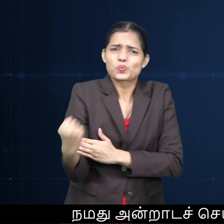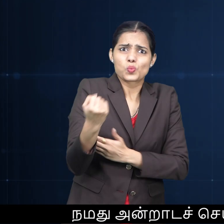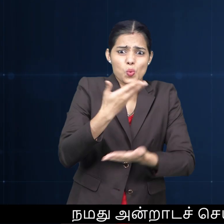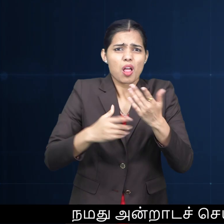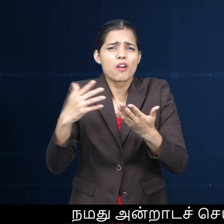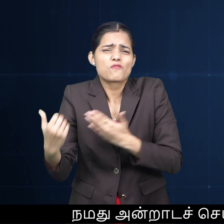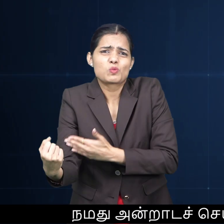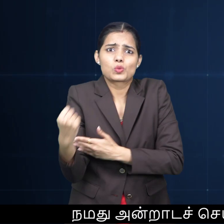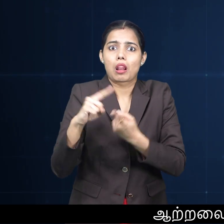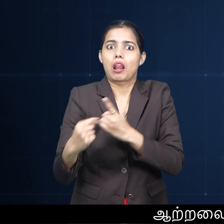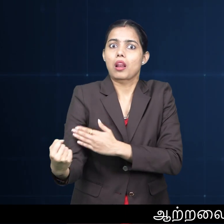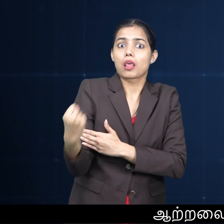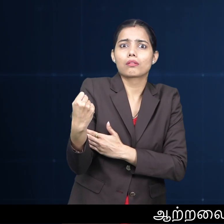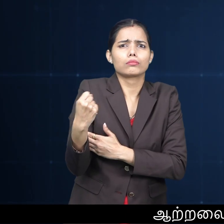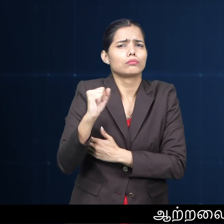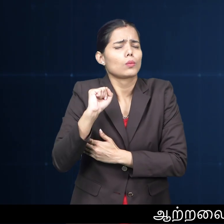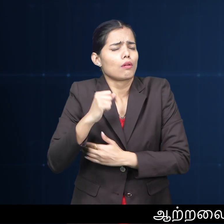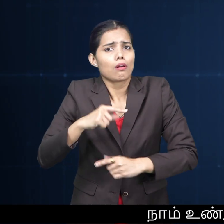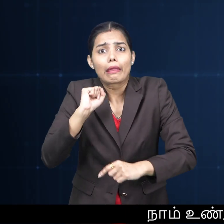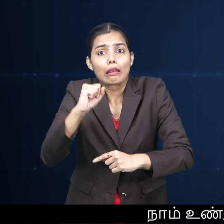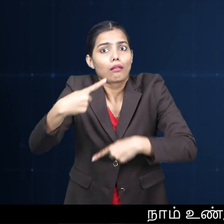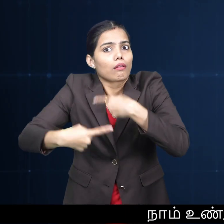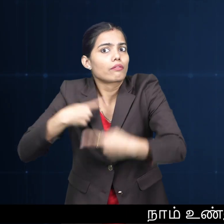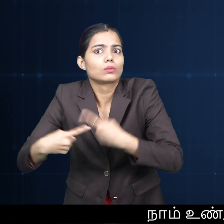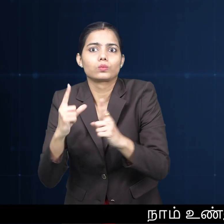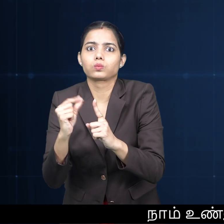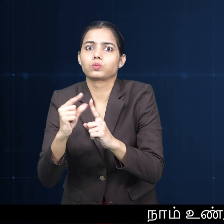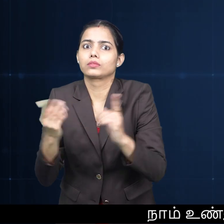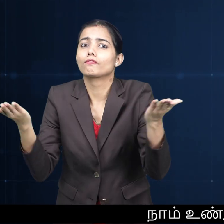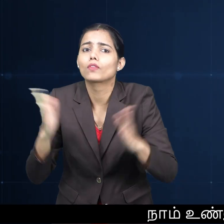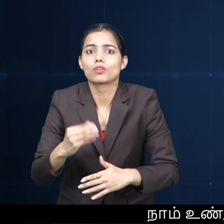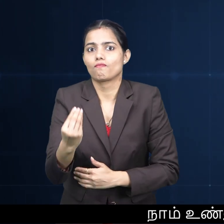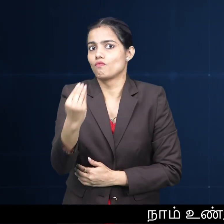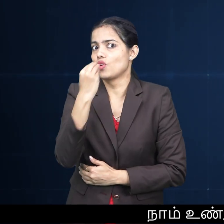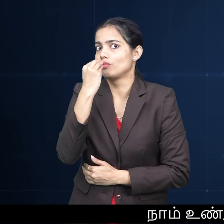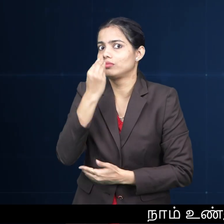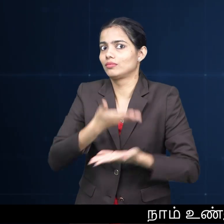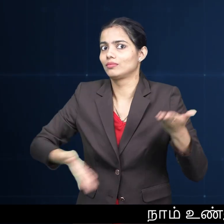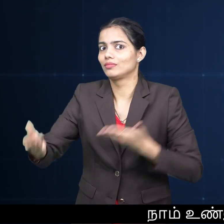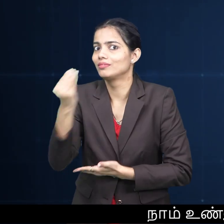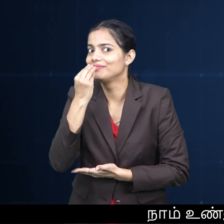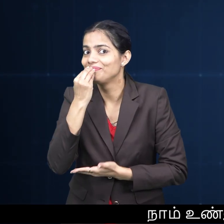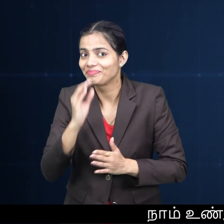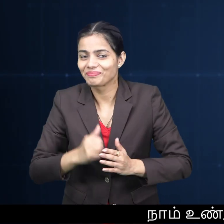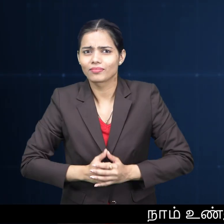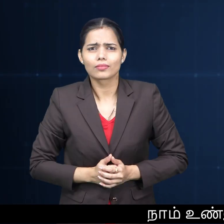நாம் உண்ணும் உணவிலிருந்து அன்றாட நடவடிக்கைகளுக்கு ஆற்றலை பெறுகிறோம்.